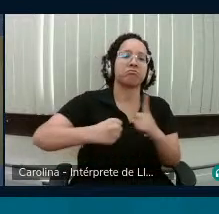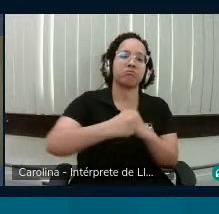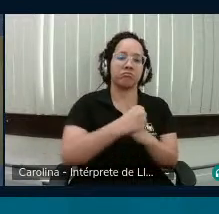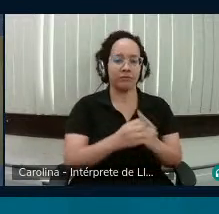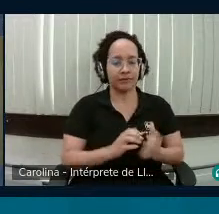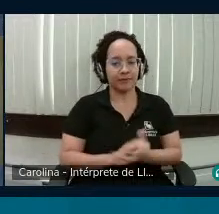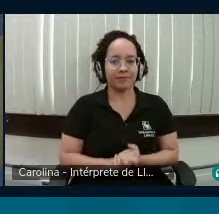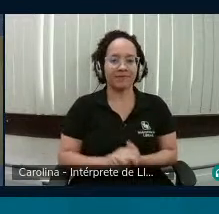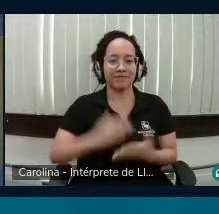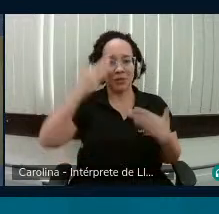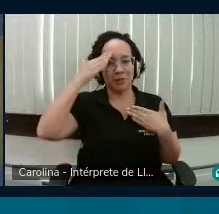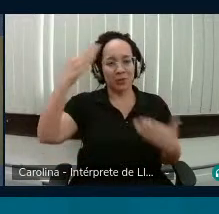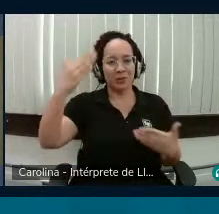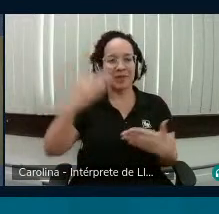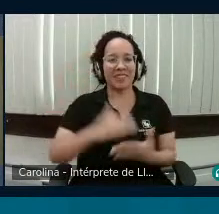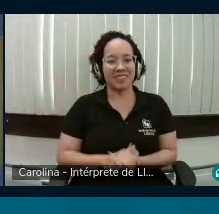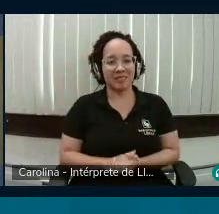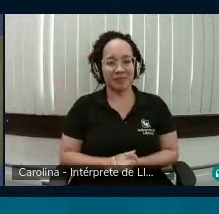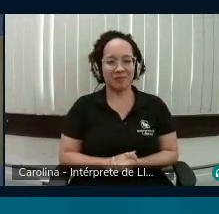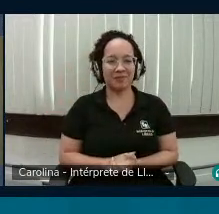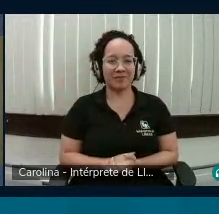nós. Muito obrigado, sucesso para vocês.